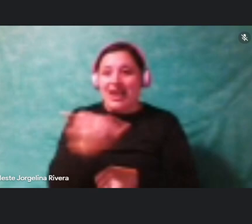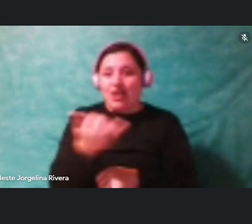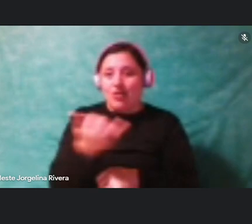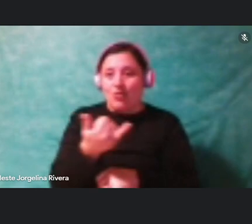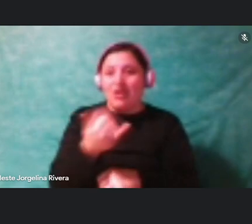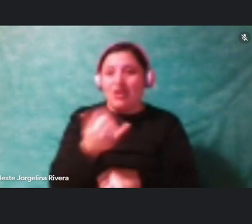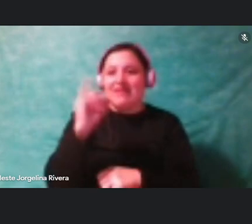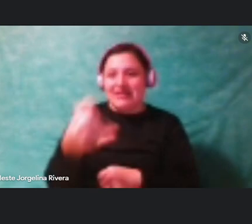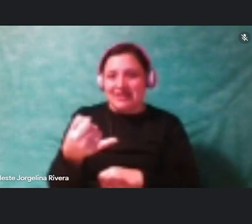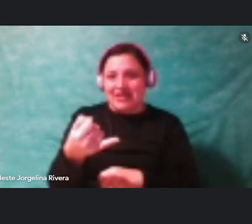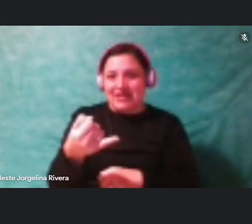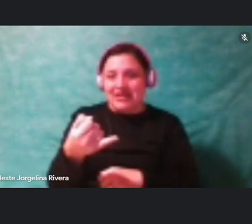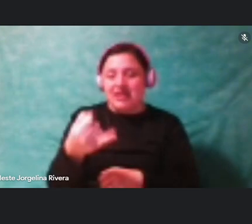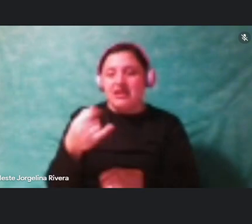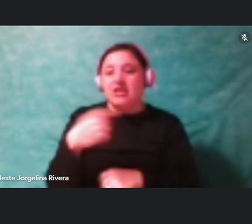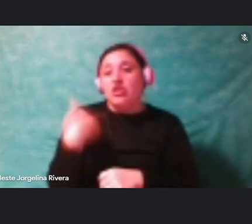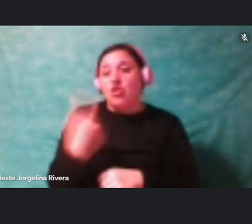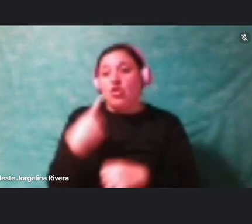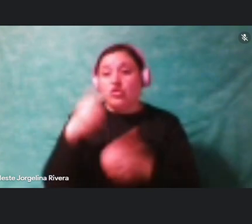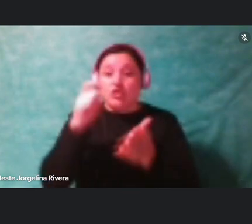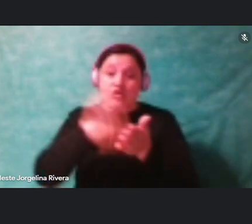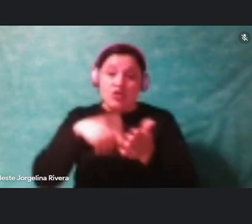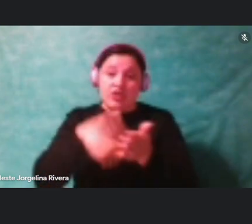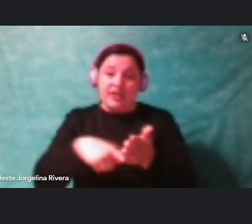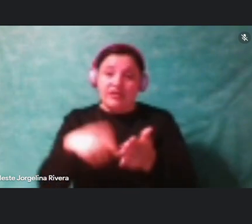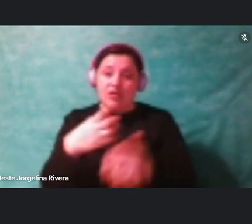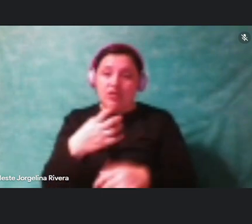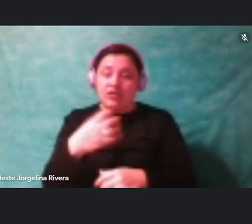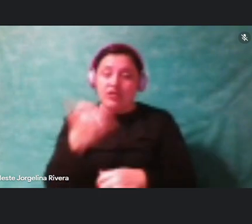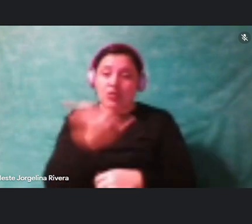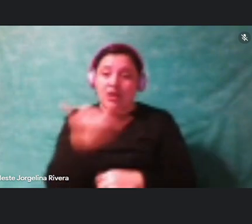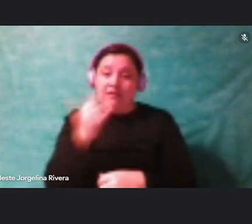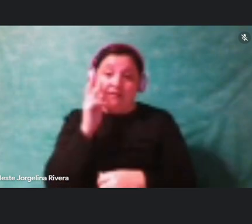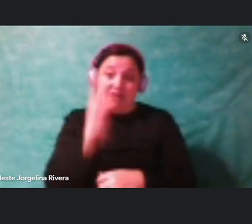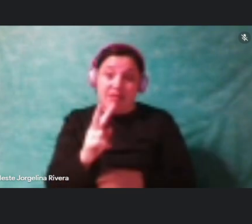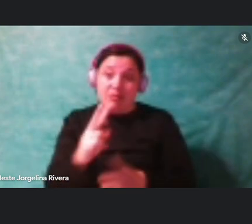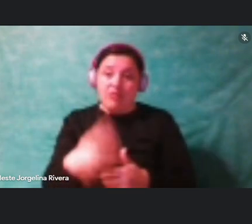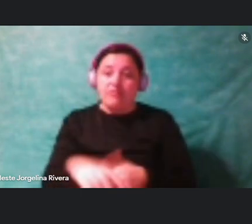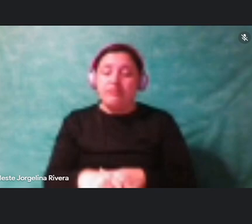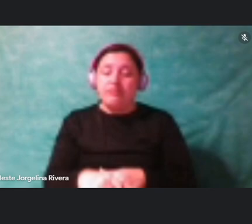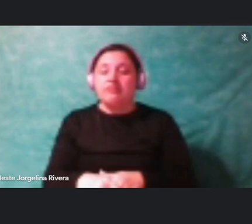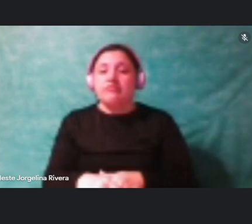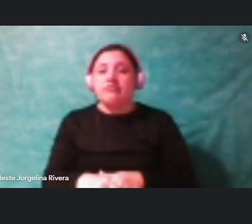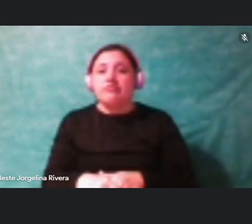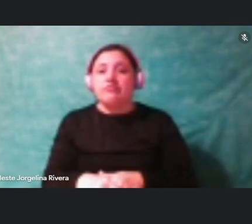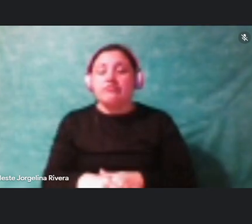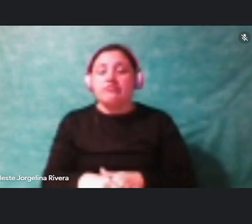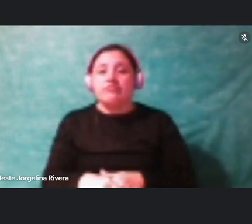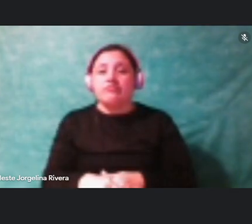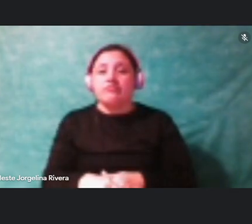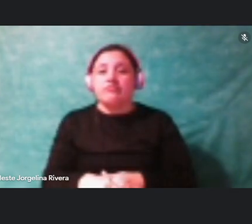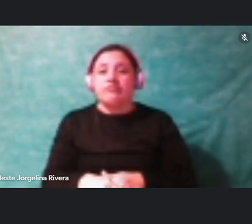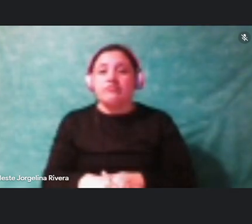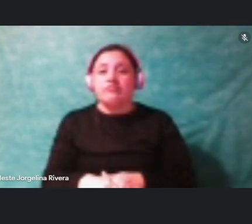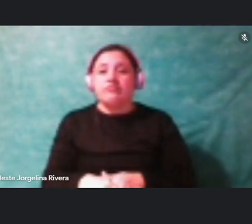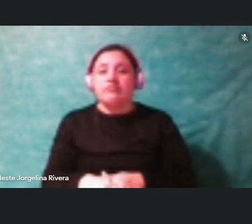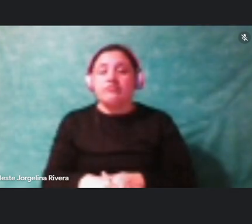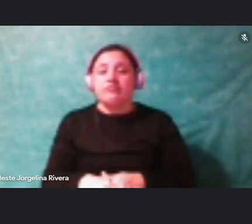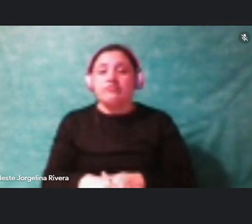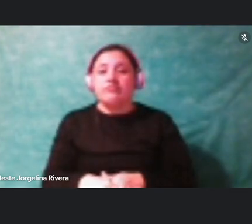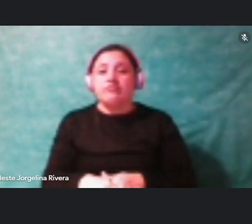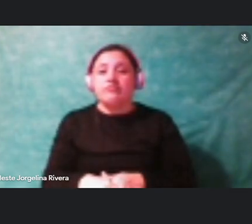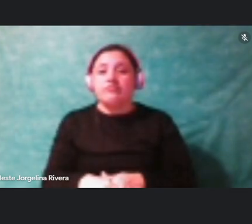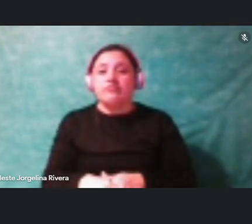Va a tener este formato y lo que va a tener es lo que tiene, que ya lo hice.